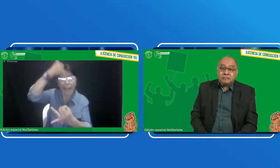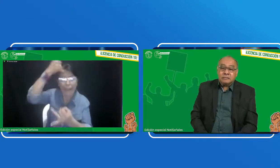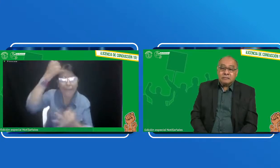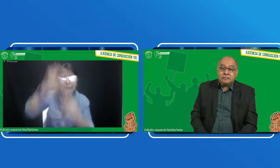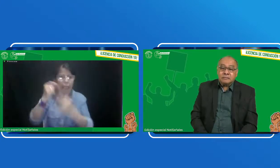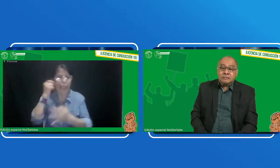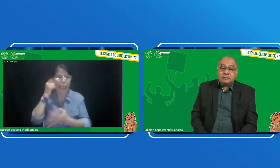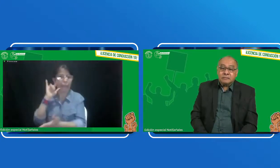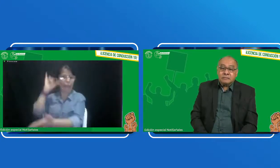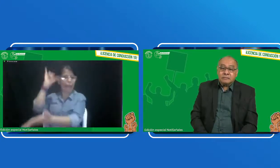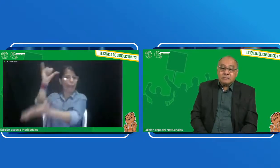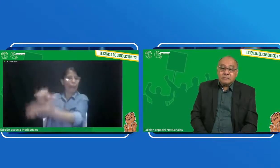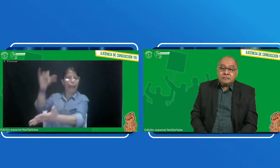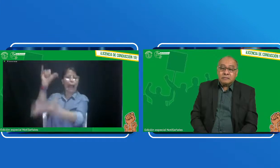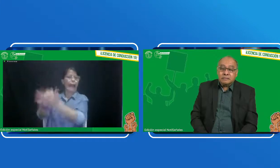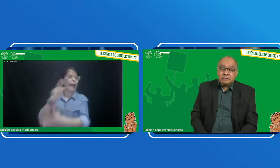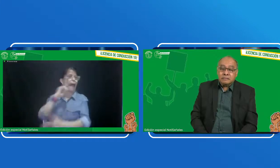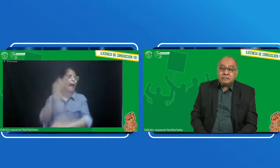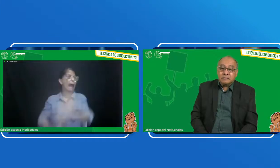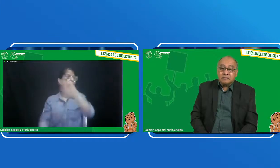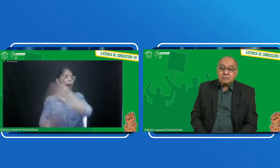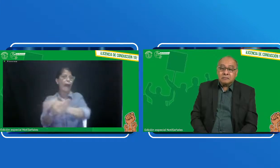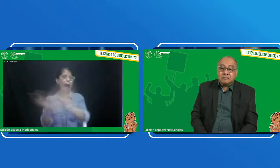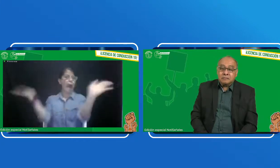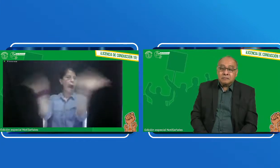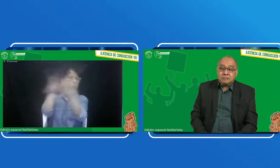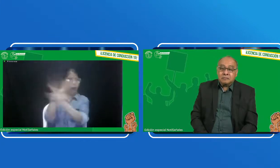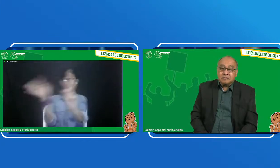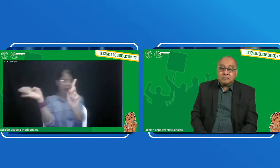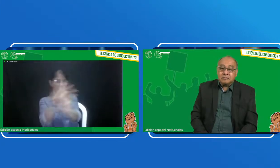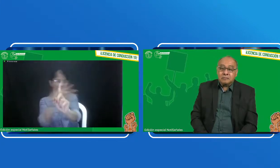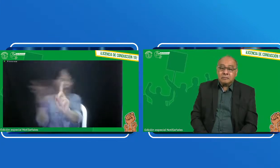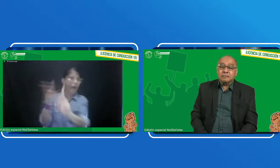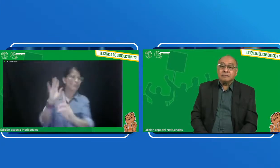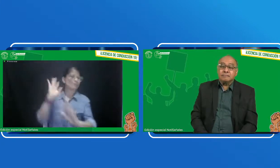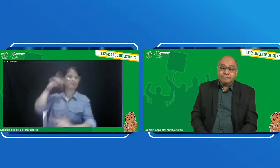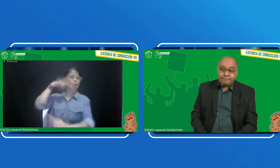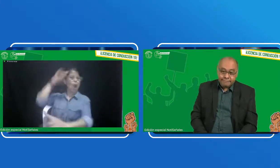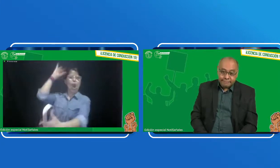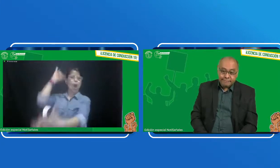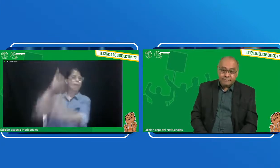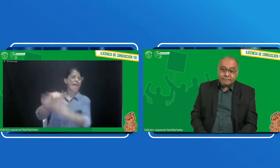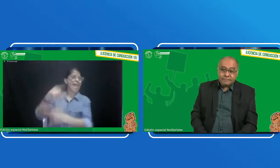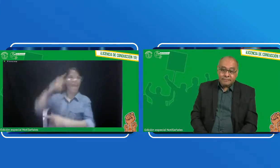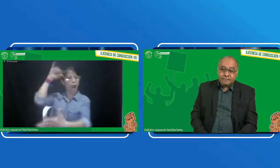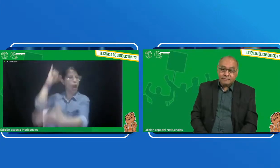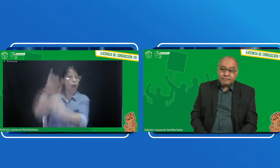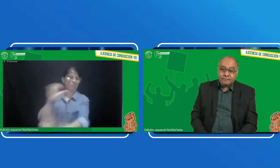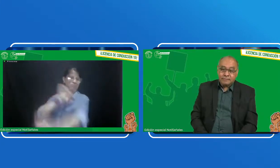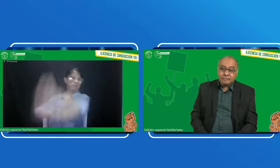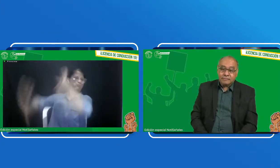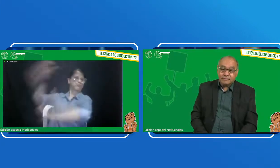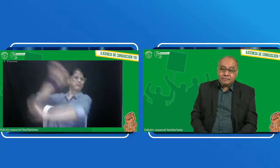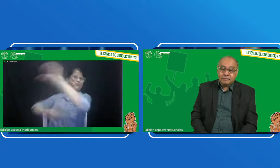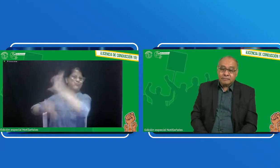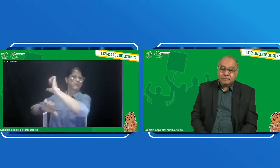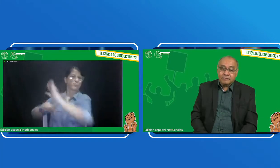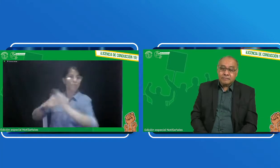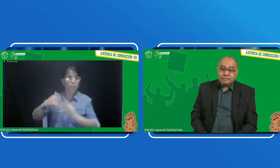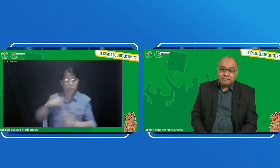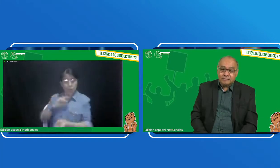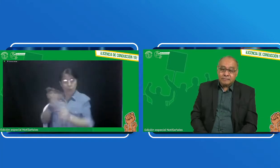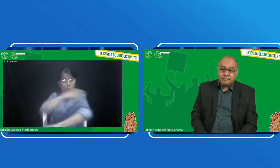líderes que participan, José, Henry y Daniel, y pues que dentro de ellos